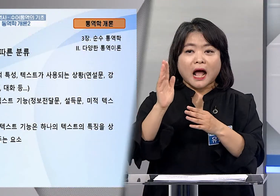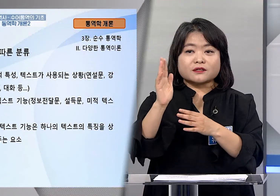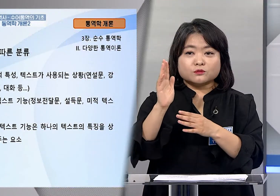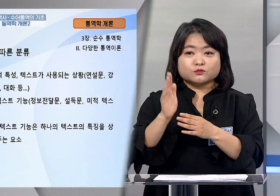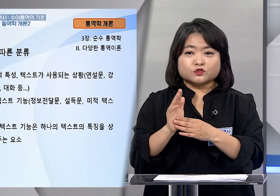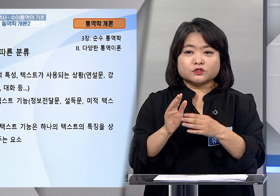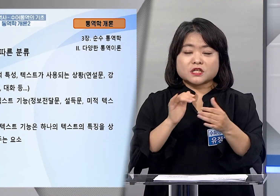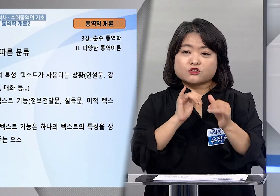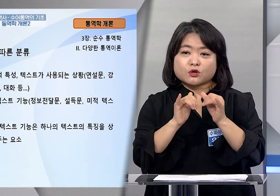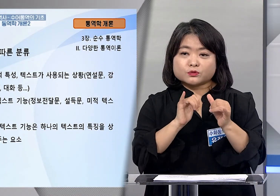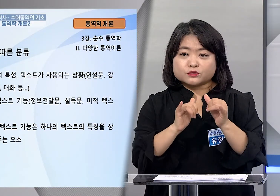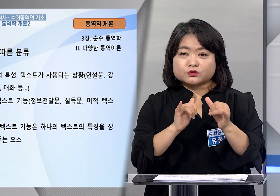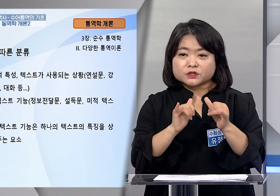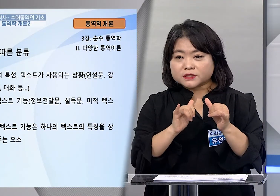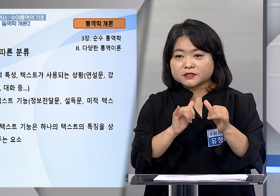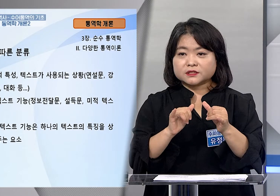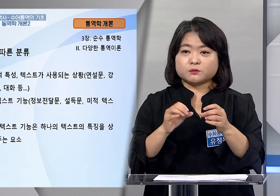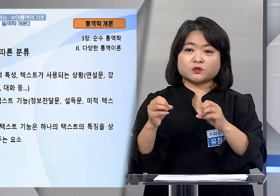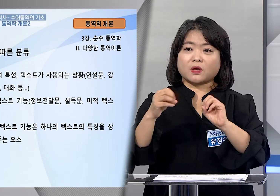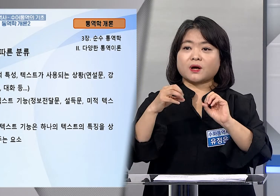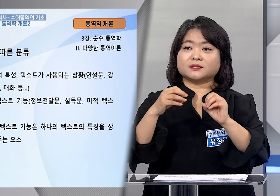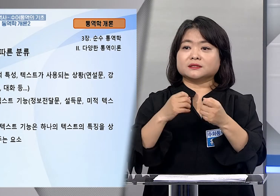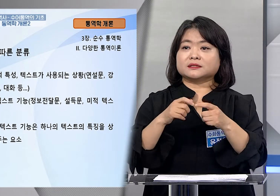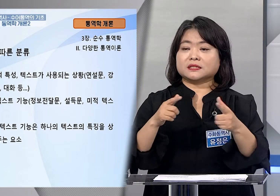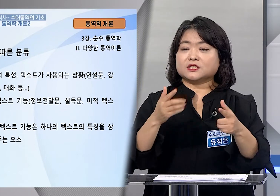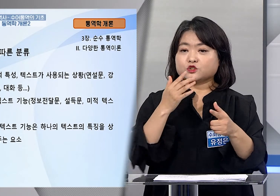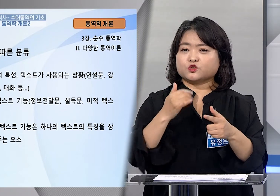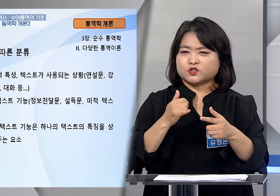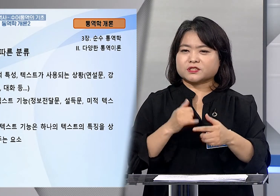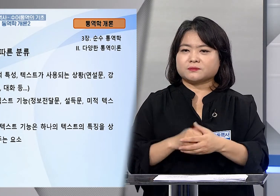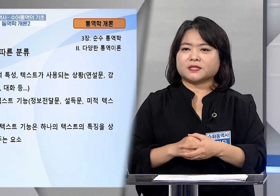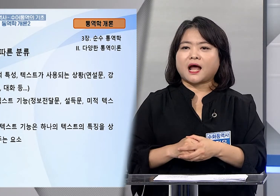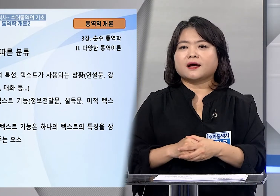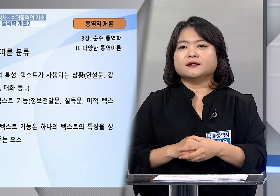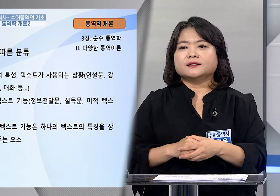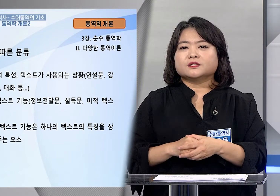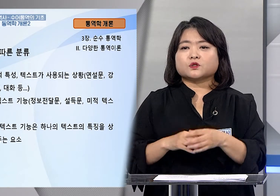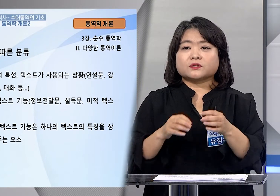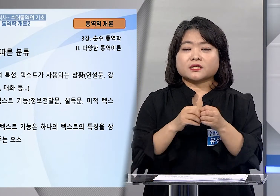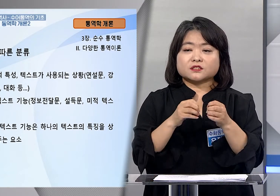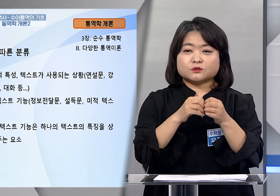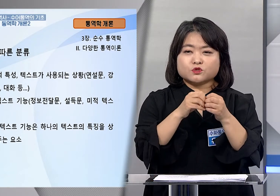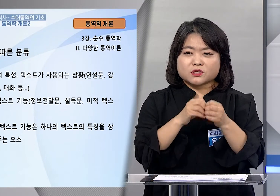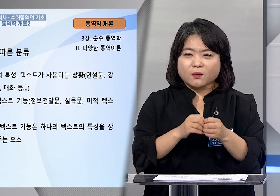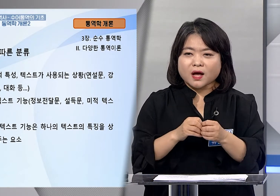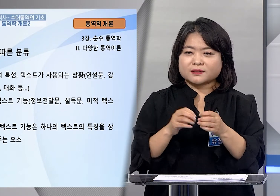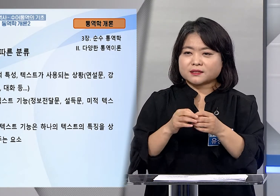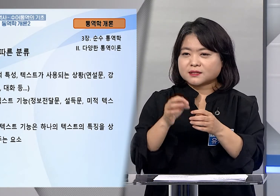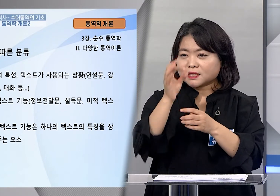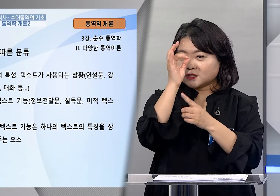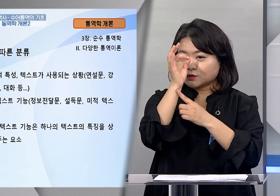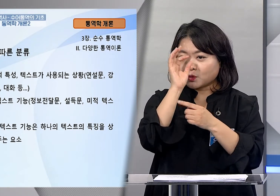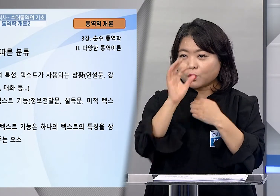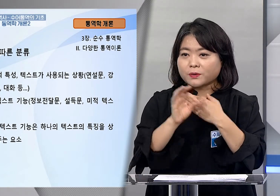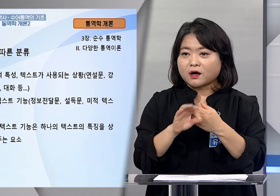강연문, 인터뷰, 글, 대화 등등이 있을 수 있습니다. 텍스트 문체와 텍스트 기능으로 보면